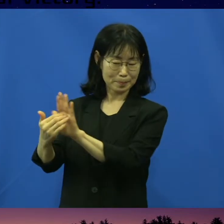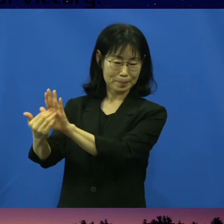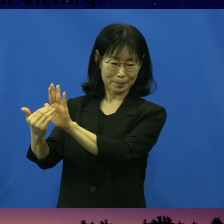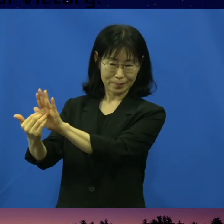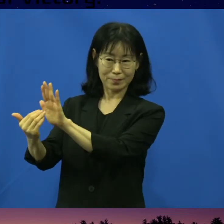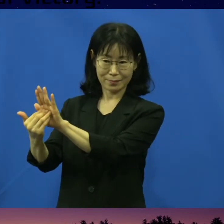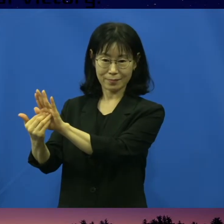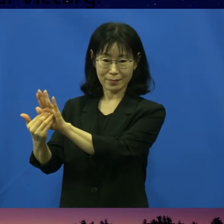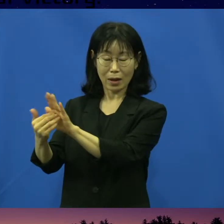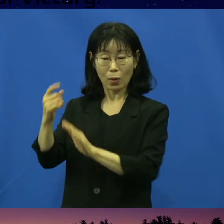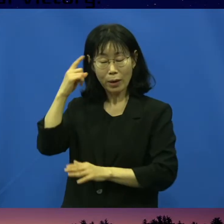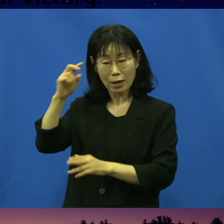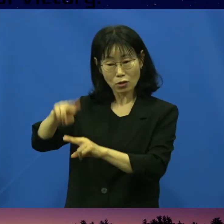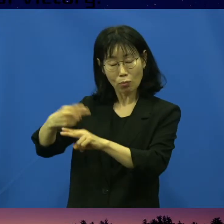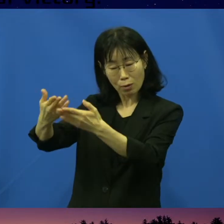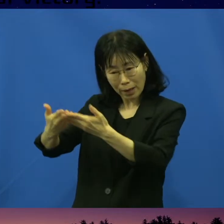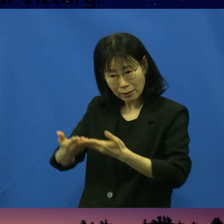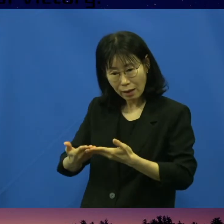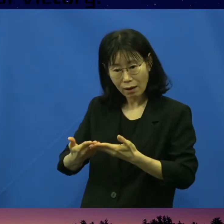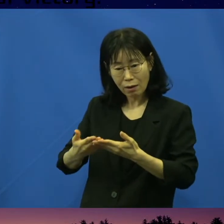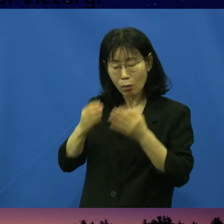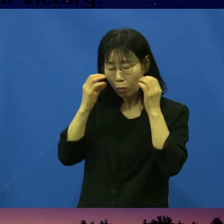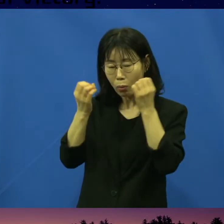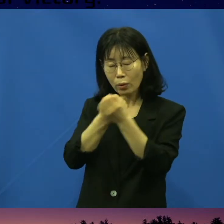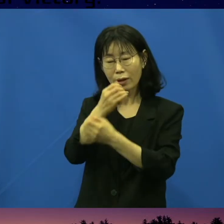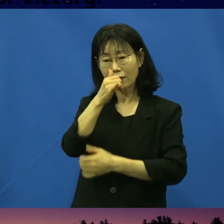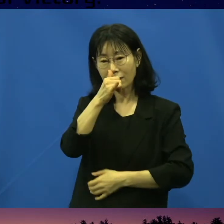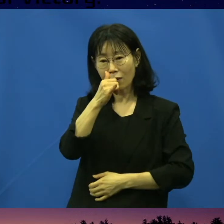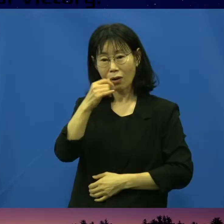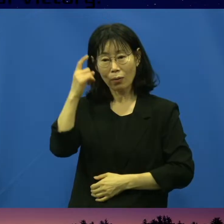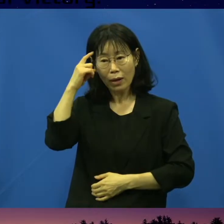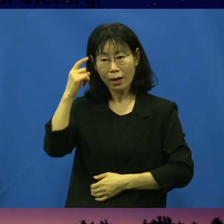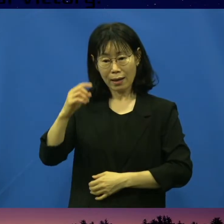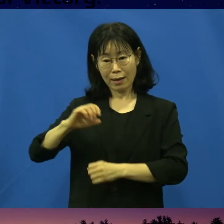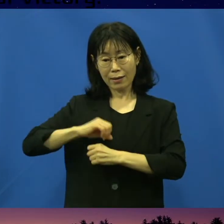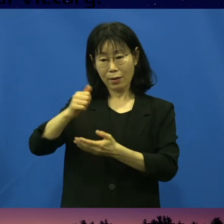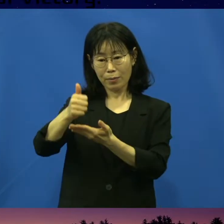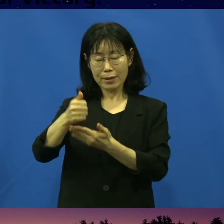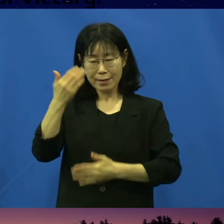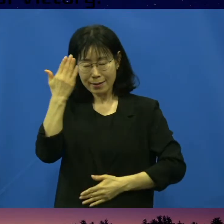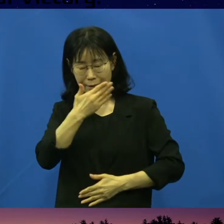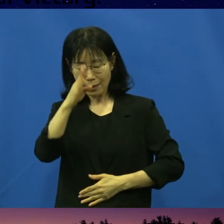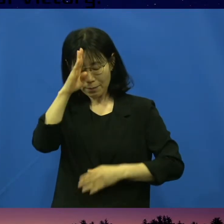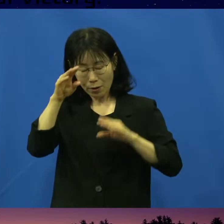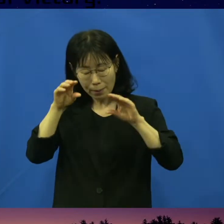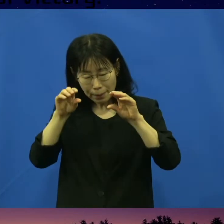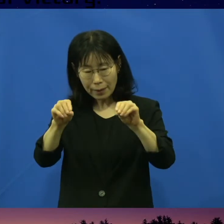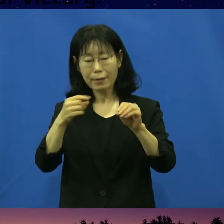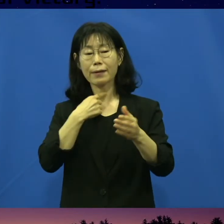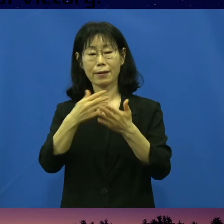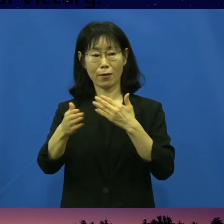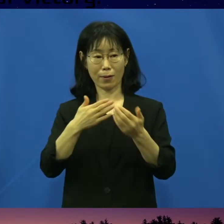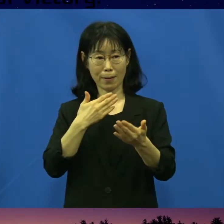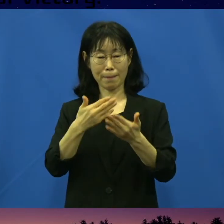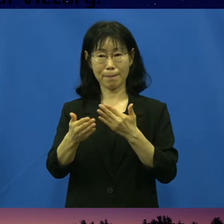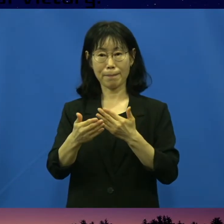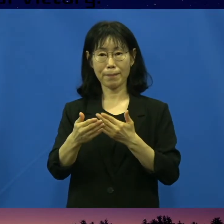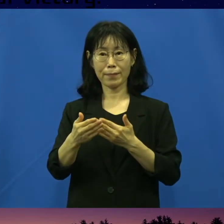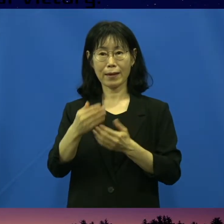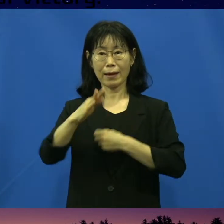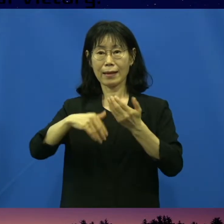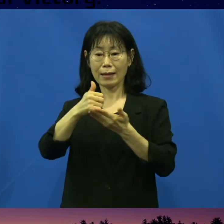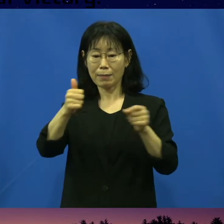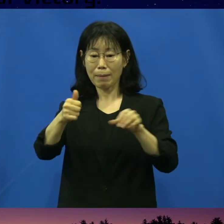있으니까. 나아만은 깨끗함을 경험했습니다. 그 깨끗함이 경험한 깨끗함, 구별된.